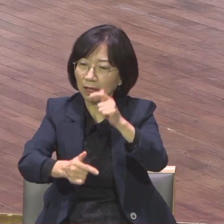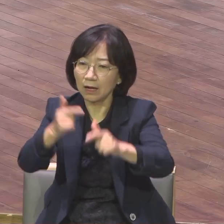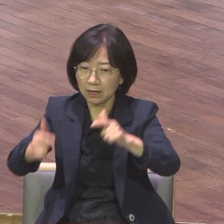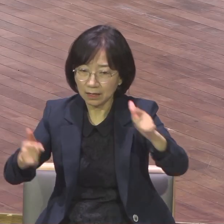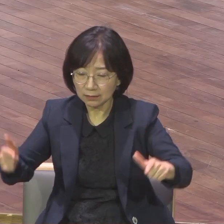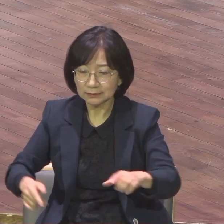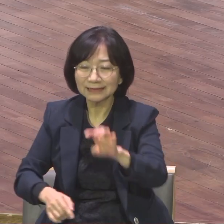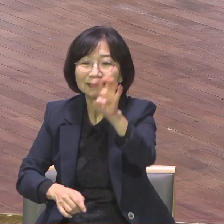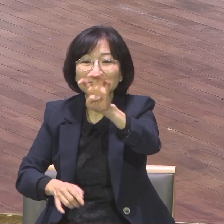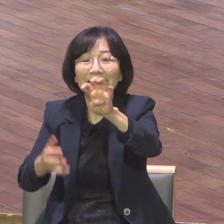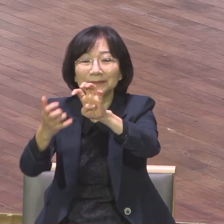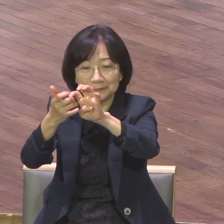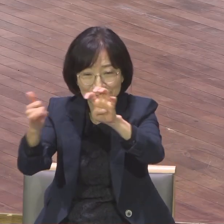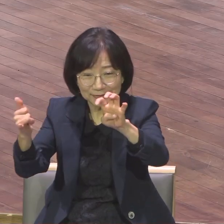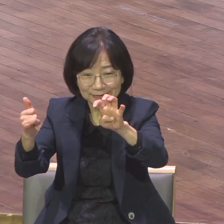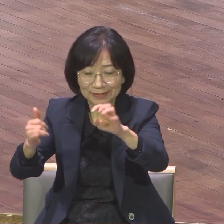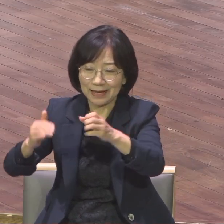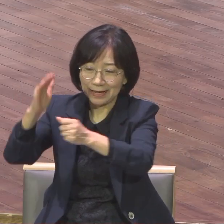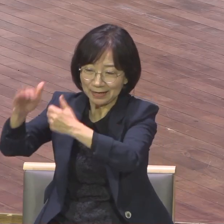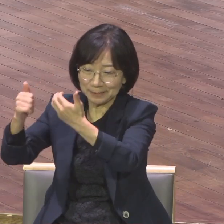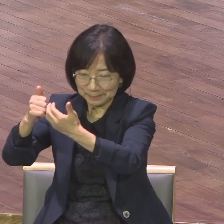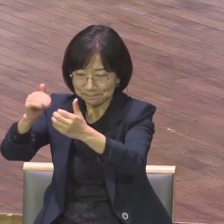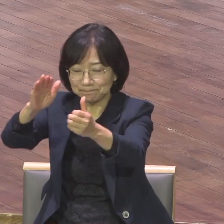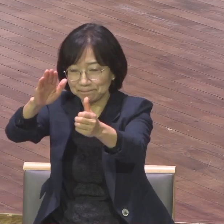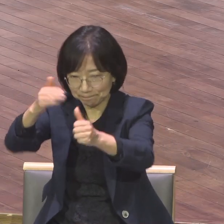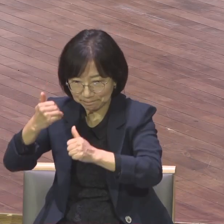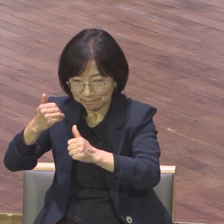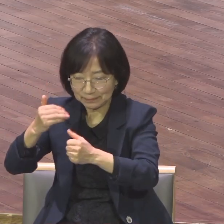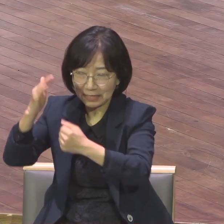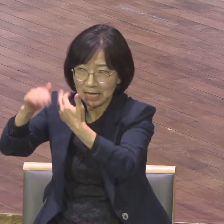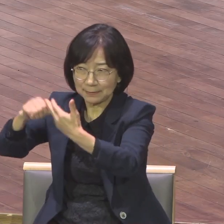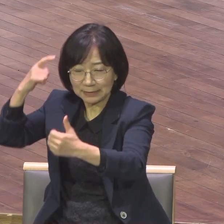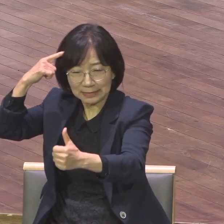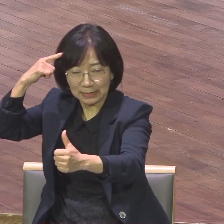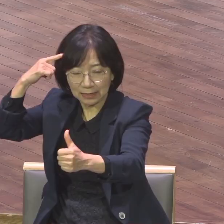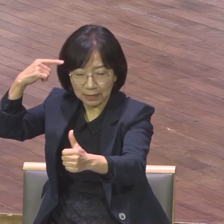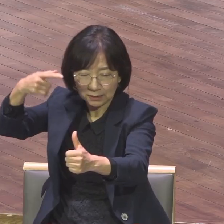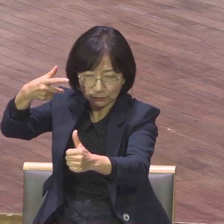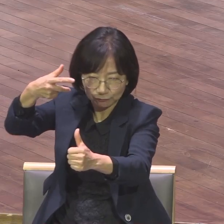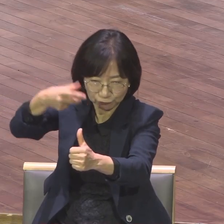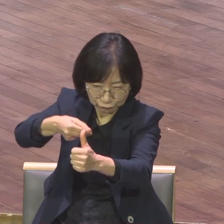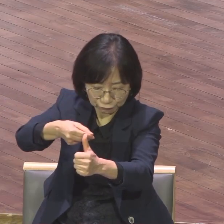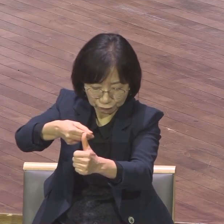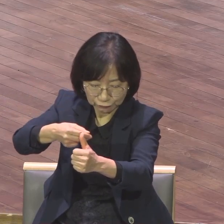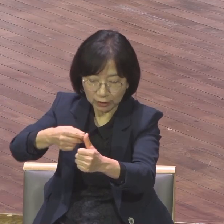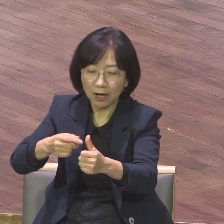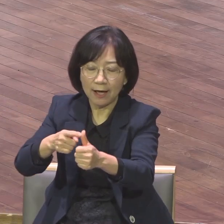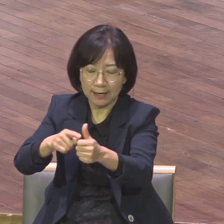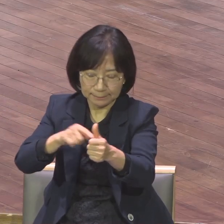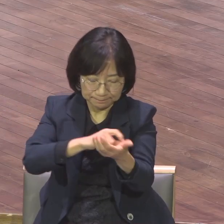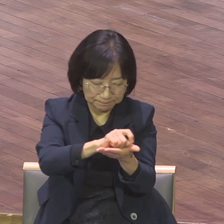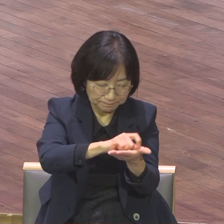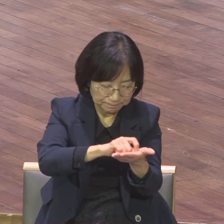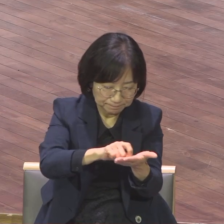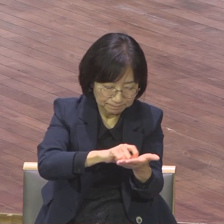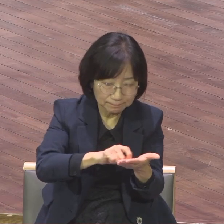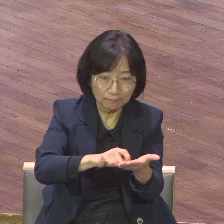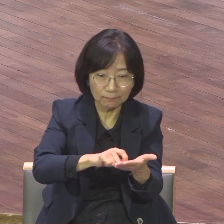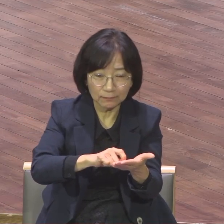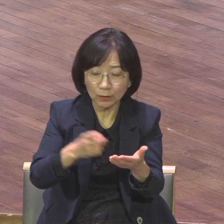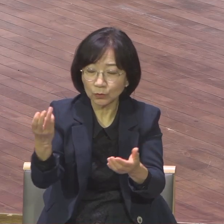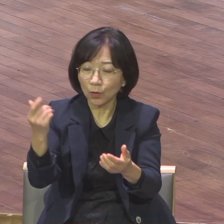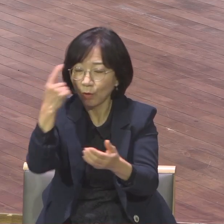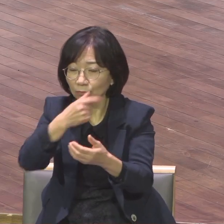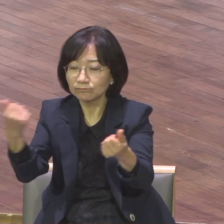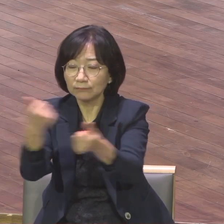그때 하나님이 부르셔서 영감을 주어서 하나님의 생각을 주어서 서게 한 것이 성경책이에요. 이게 하나님